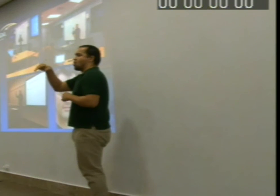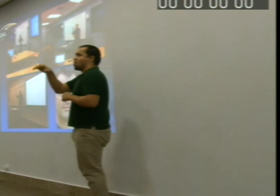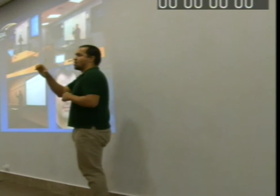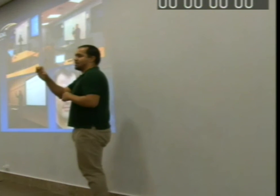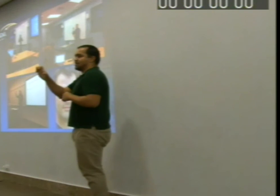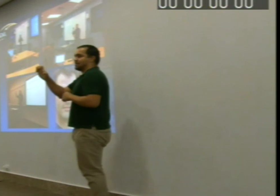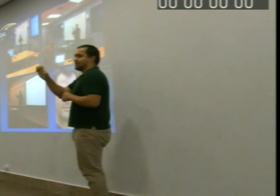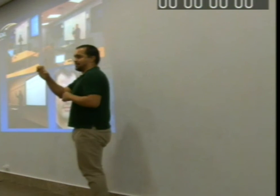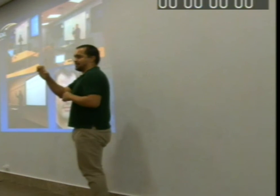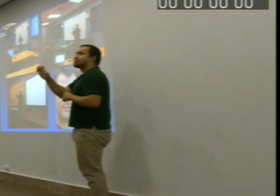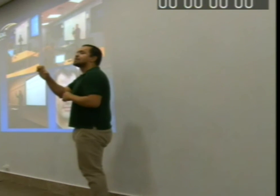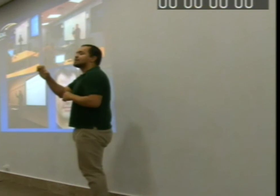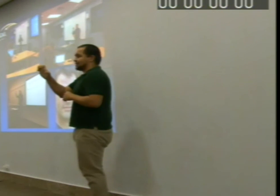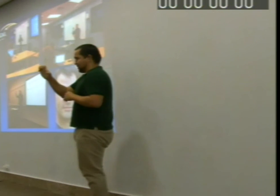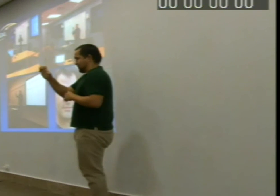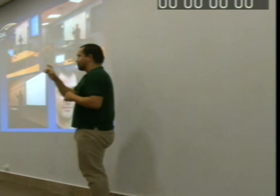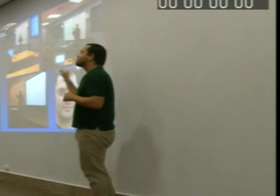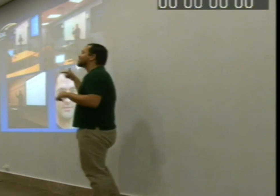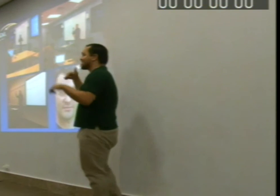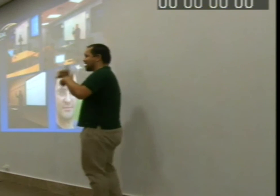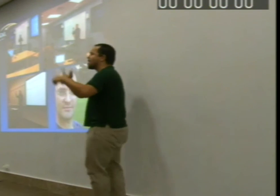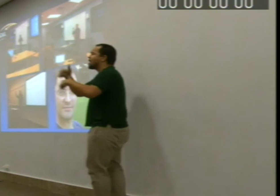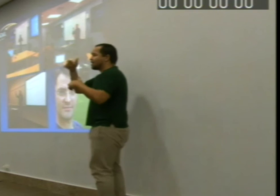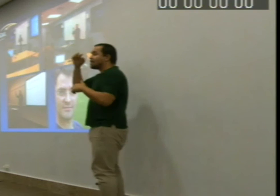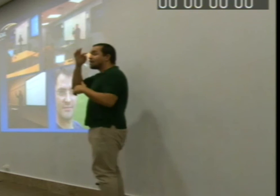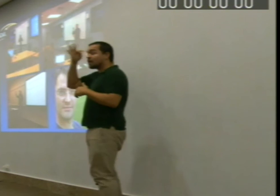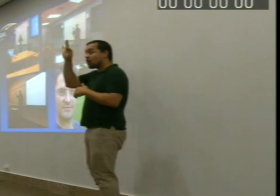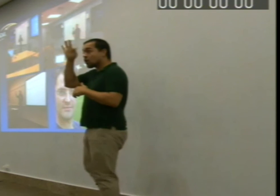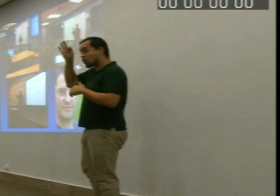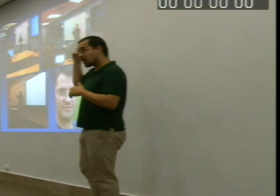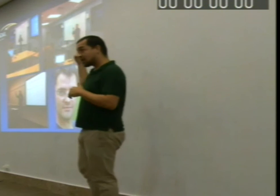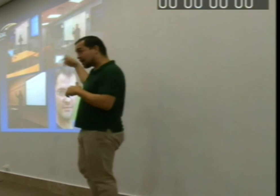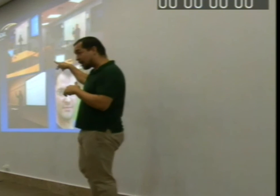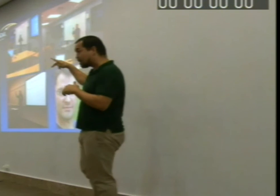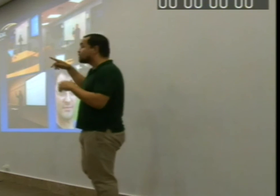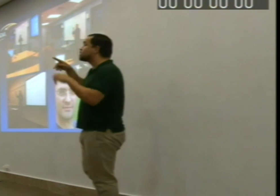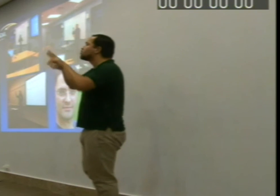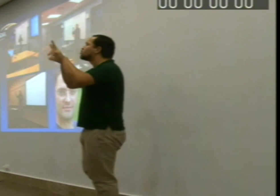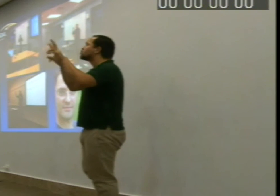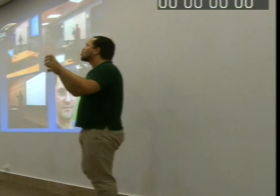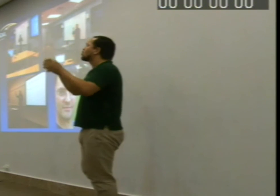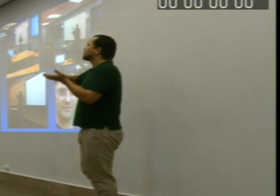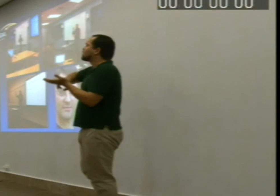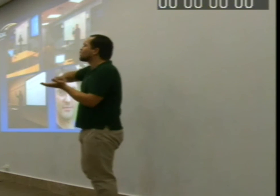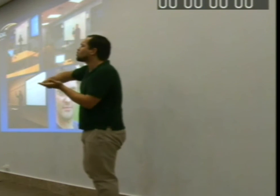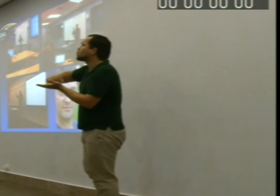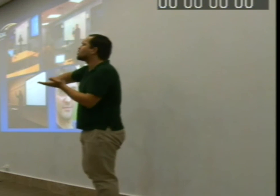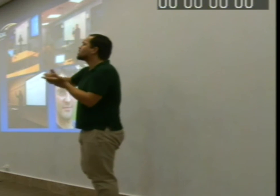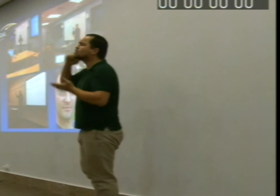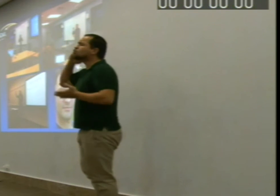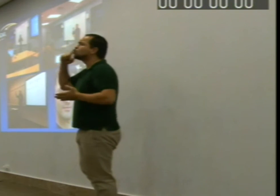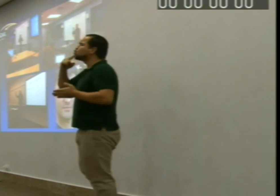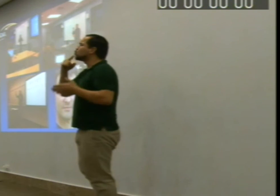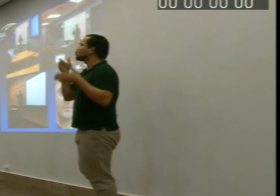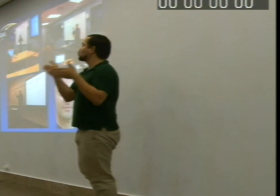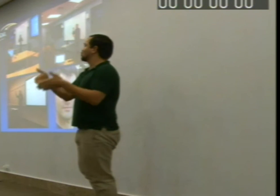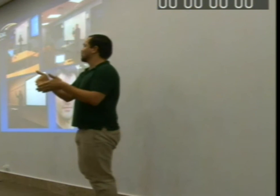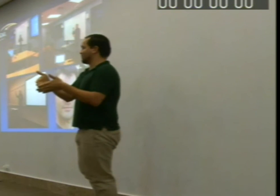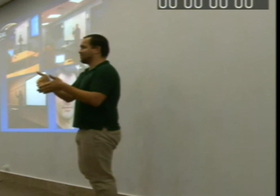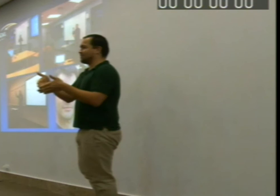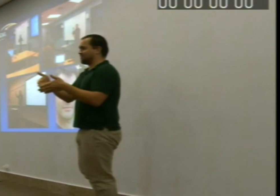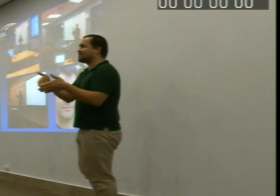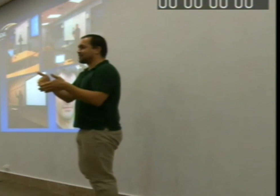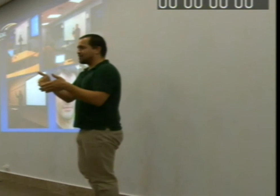daqui stoney Ele trabalha na com